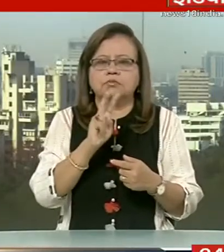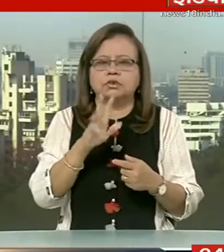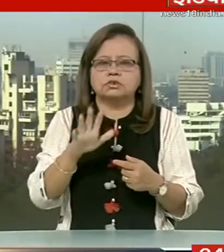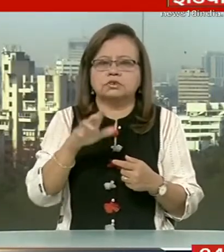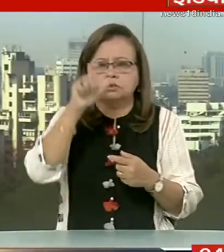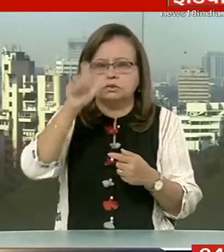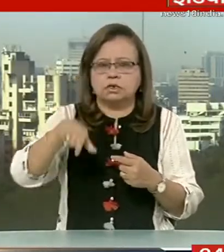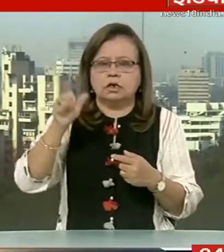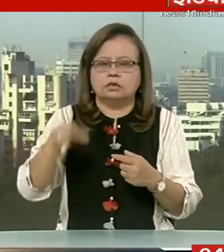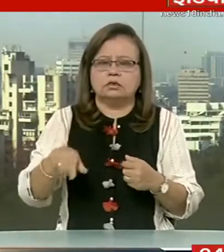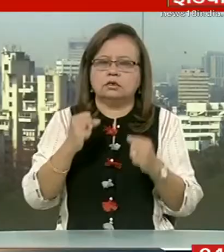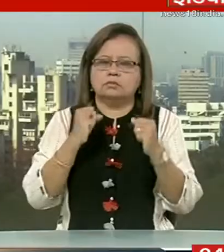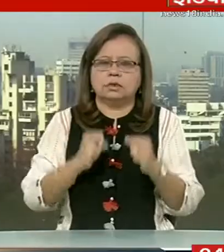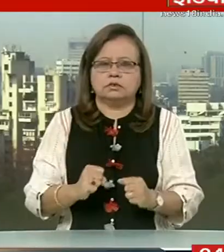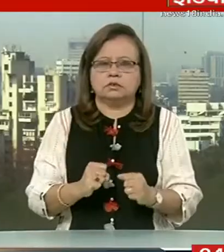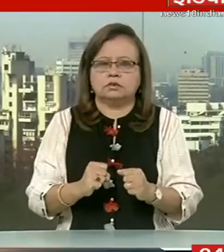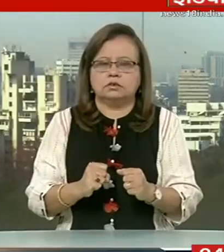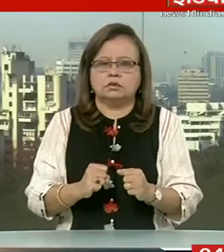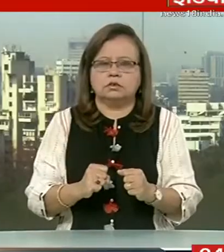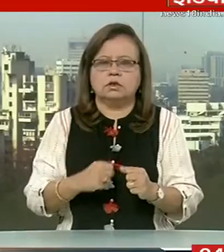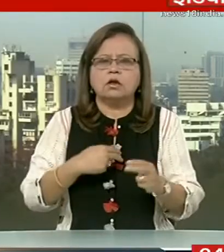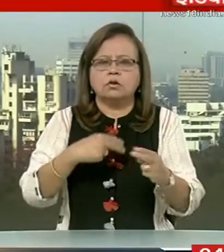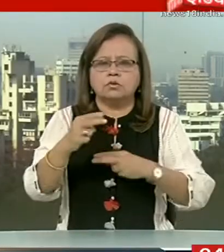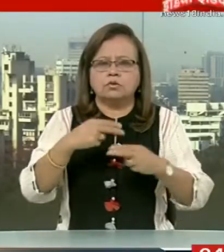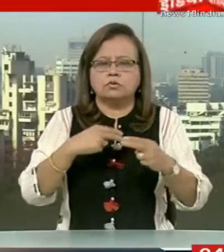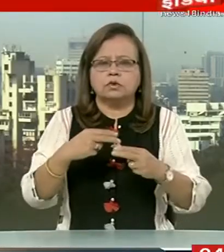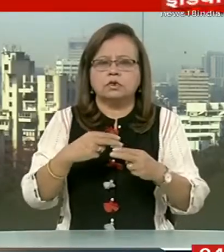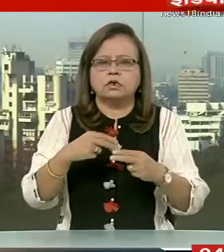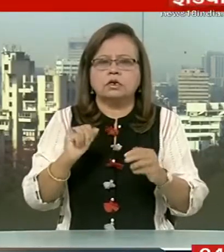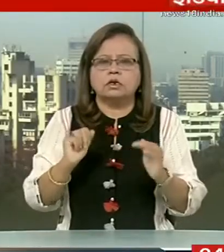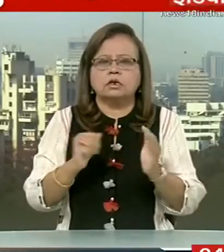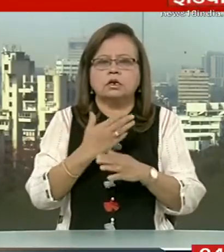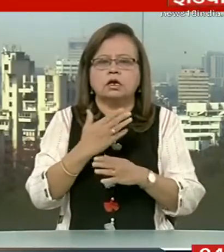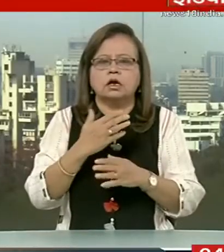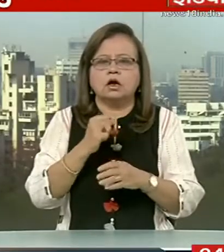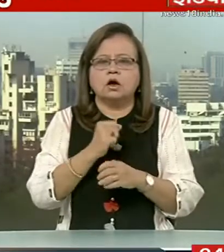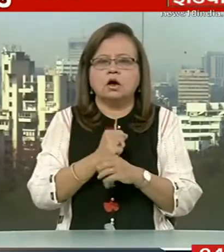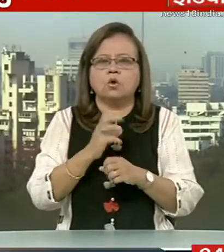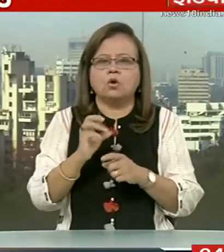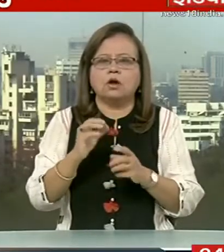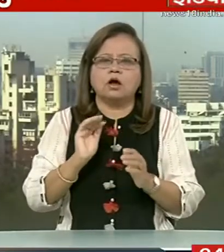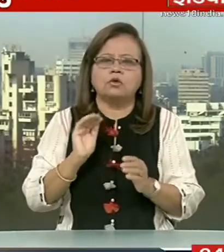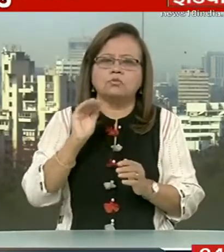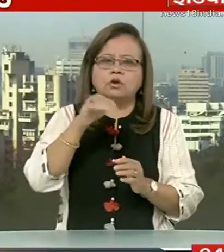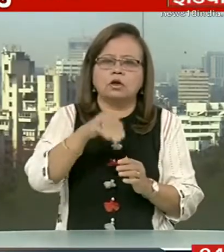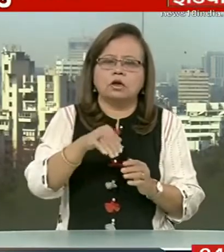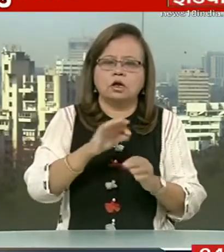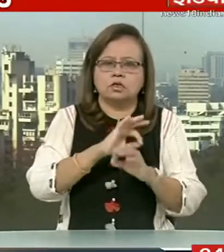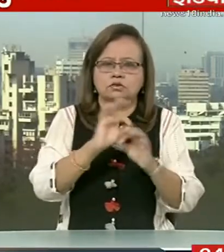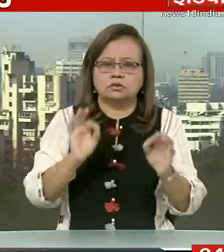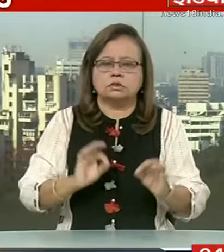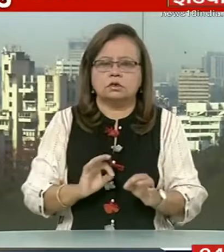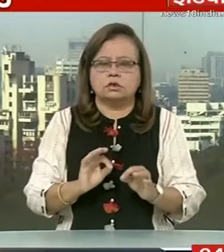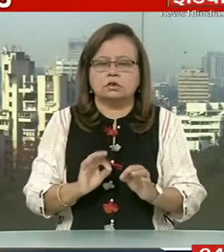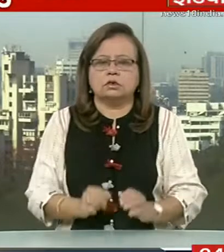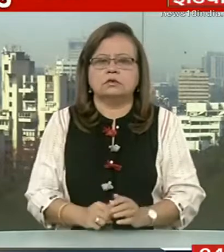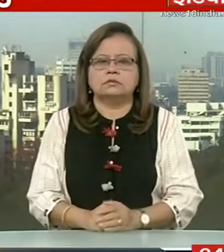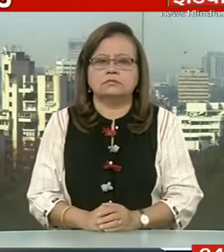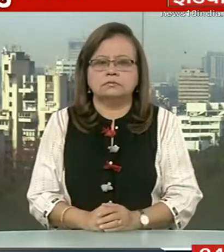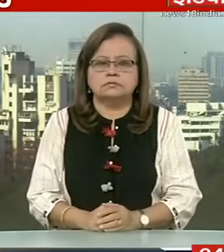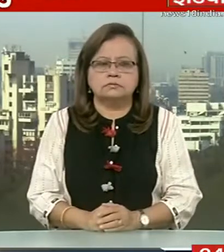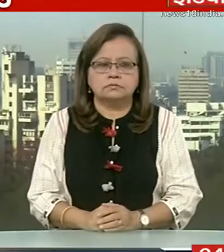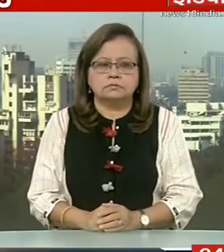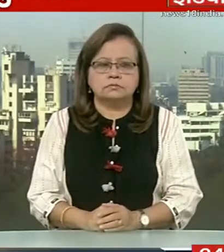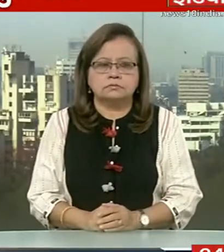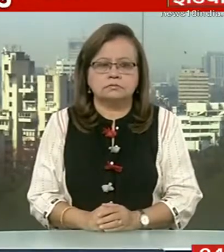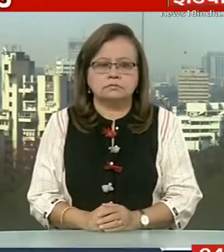में यात्री ही सफर कर पाएंगे कि युवराज खासतौर से बनाया गया है